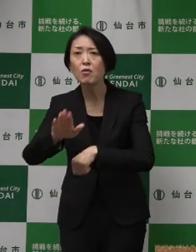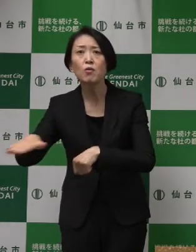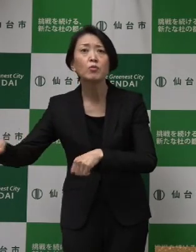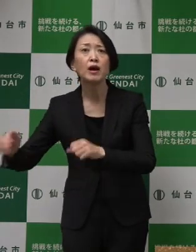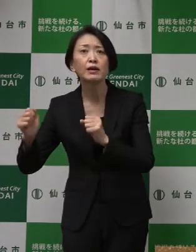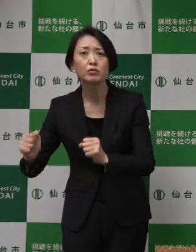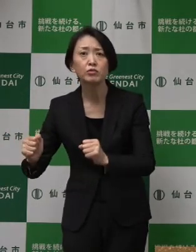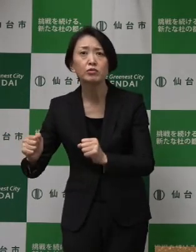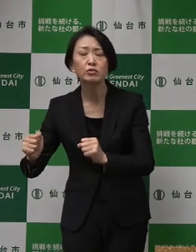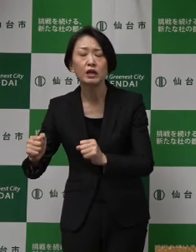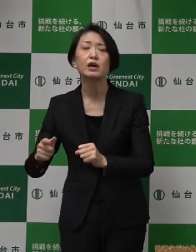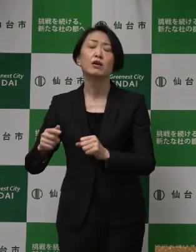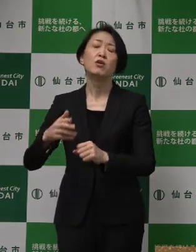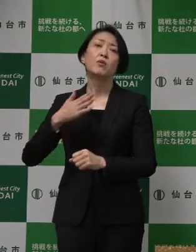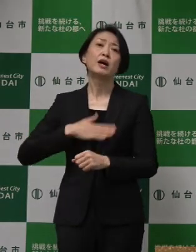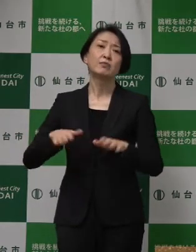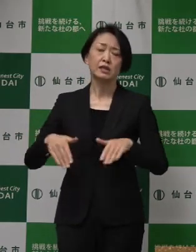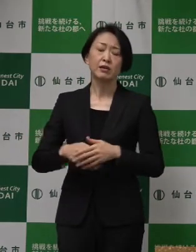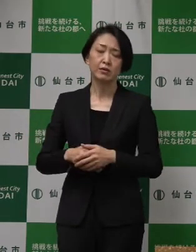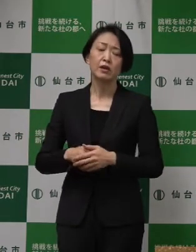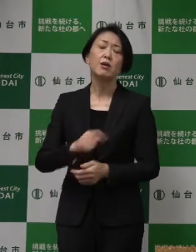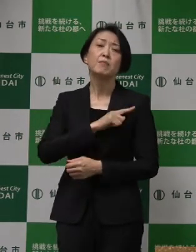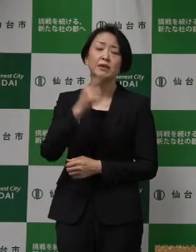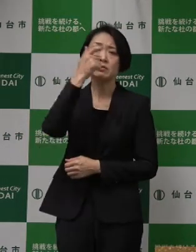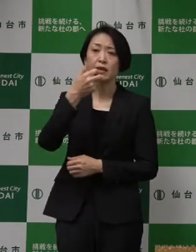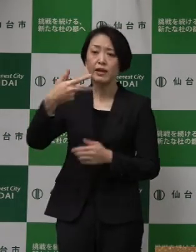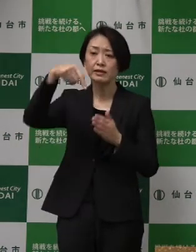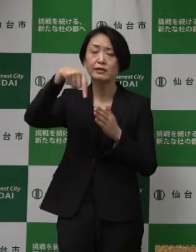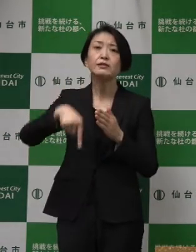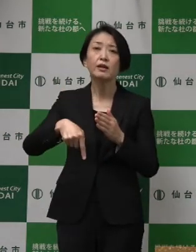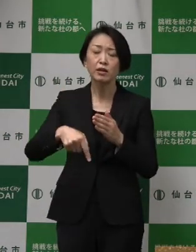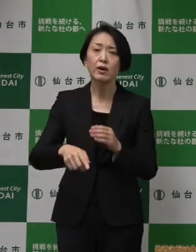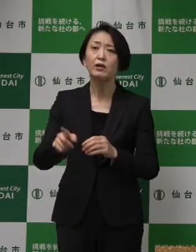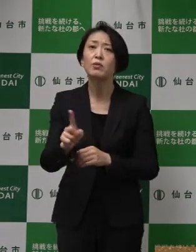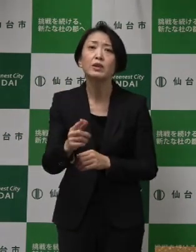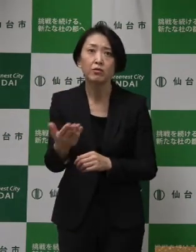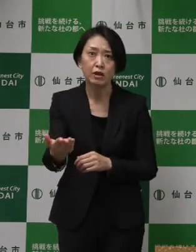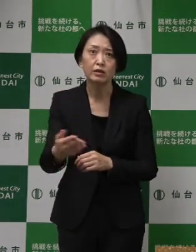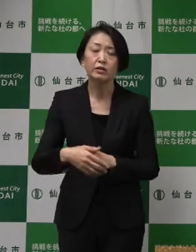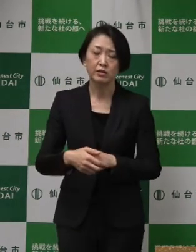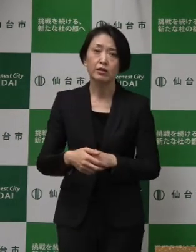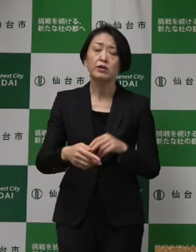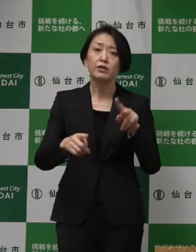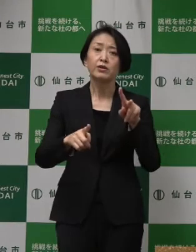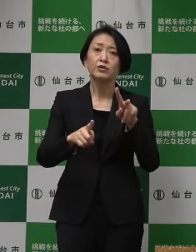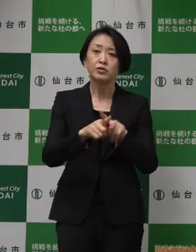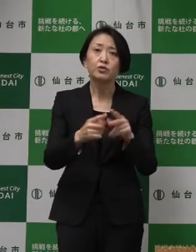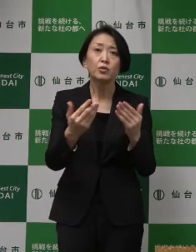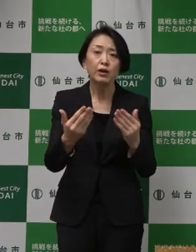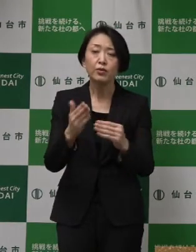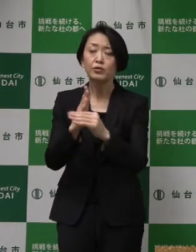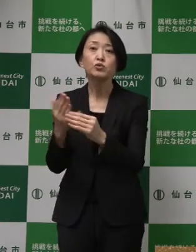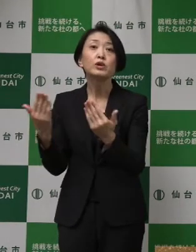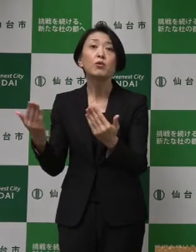ういうふうになっているのか、その実態の把握に努めたいというふうに思っております。一律小学校中学校で